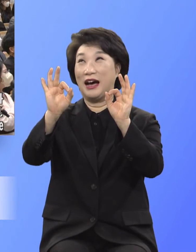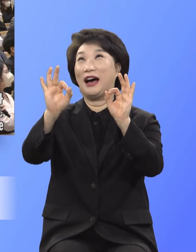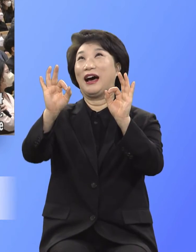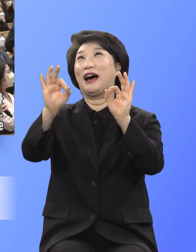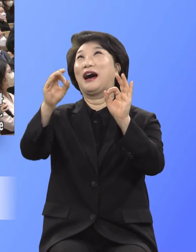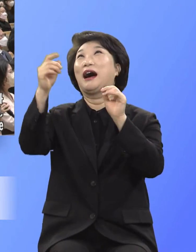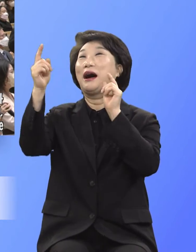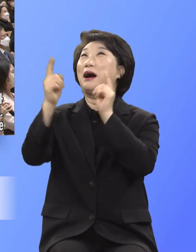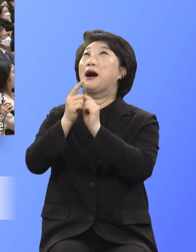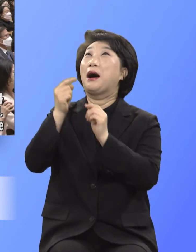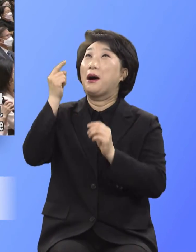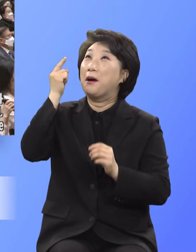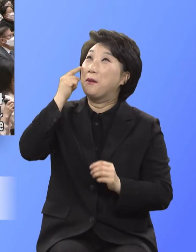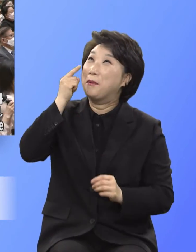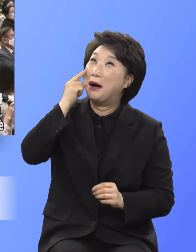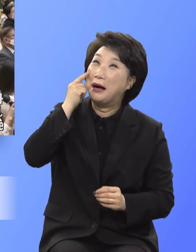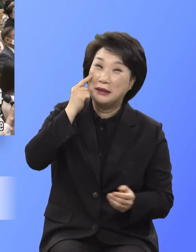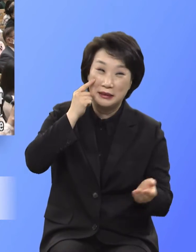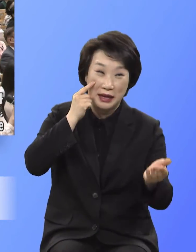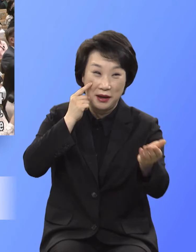만나보자,